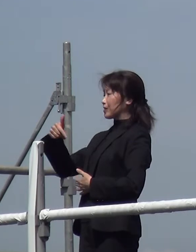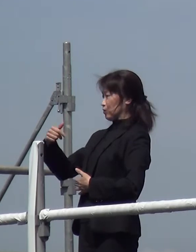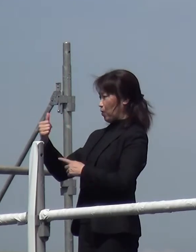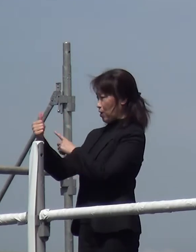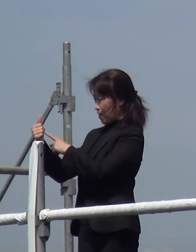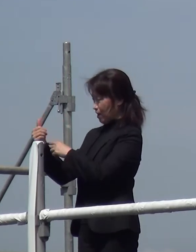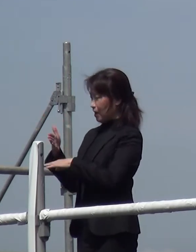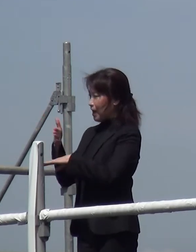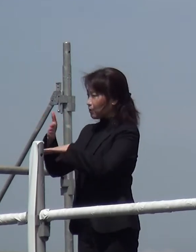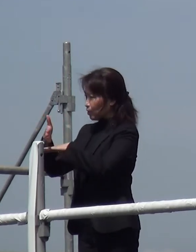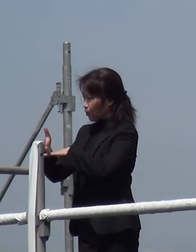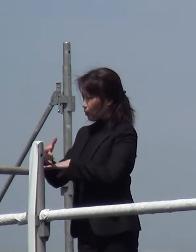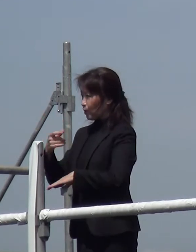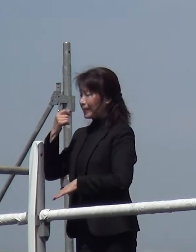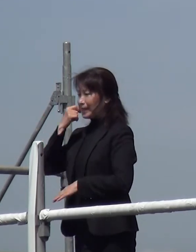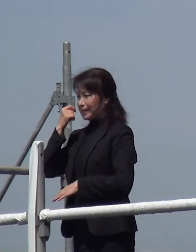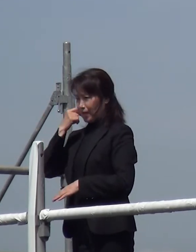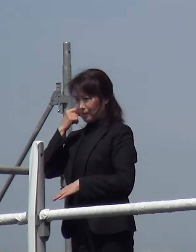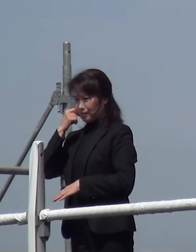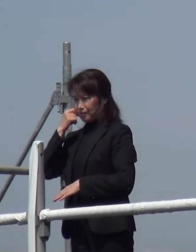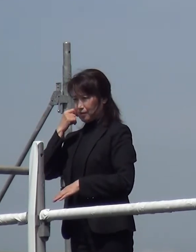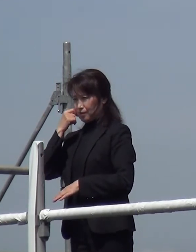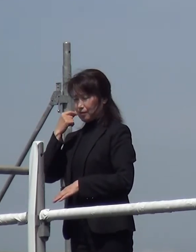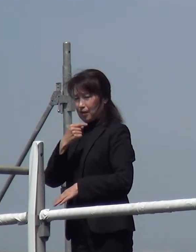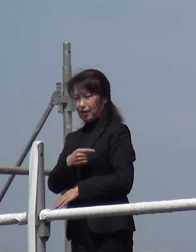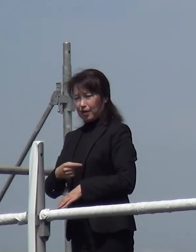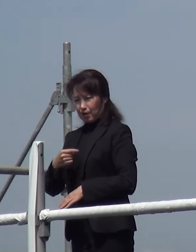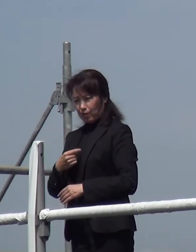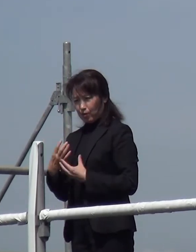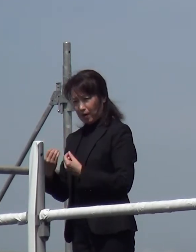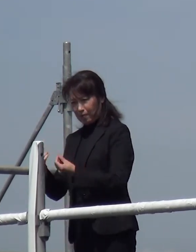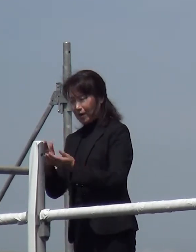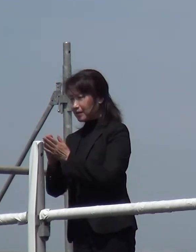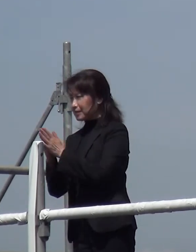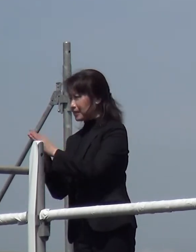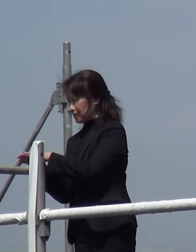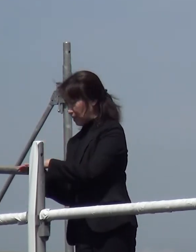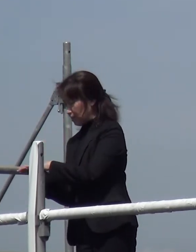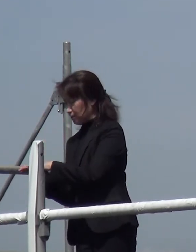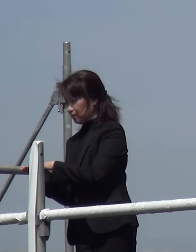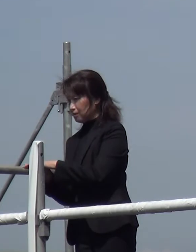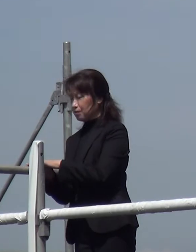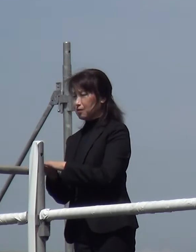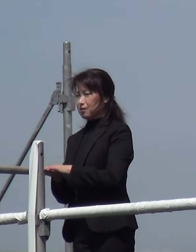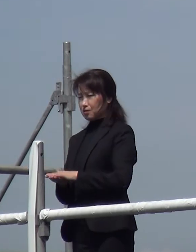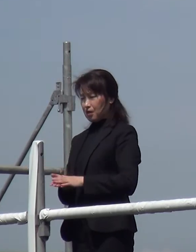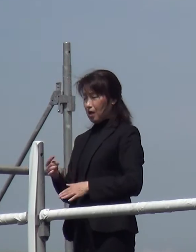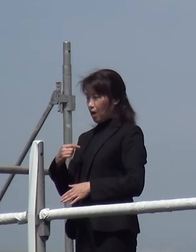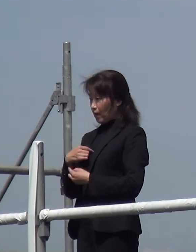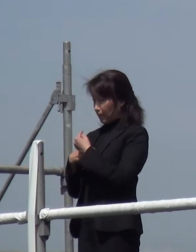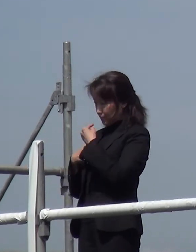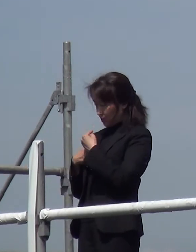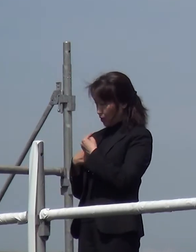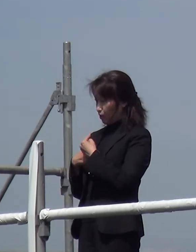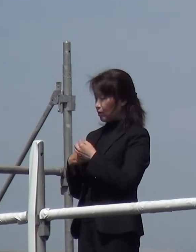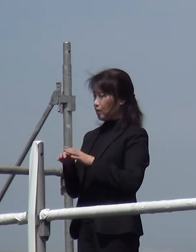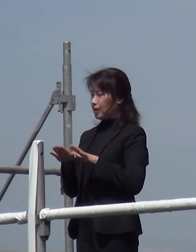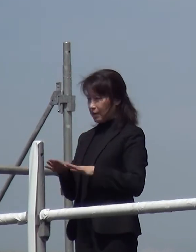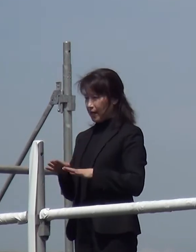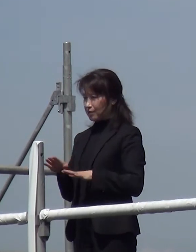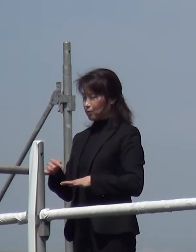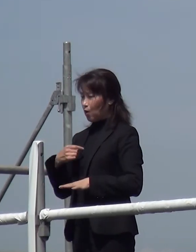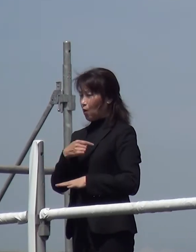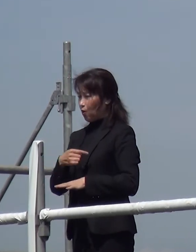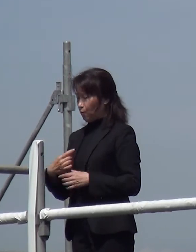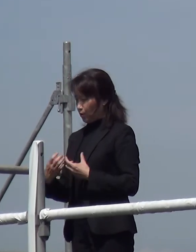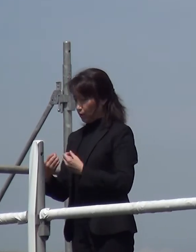えることができないでいるという思いのまま死んだし、そして私もまたその思い